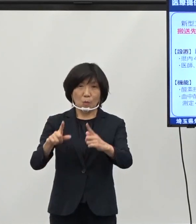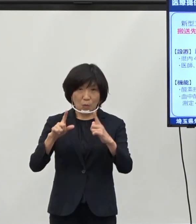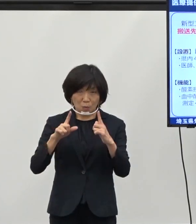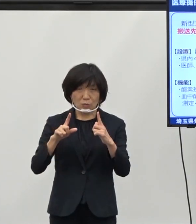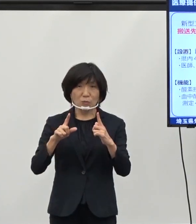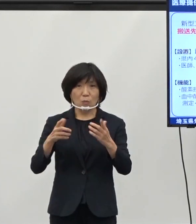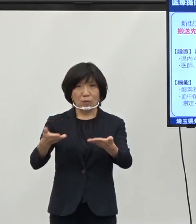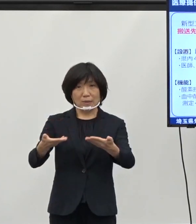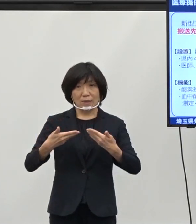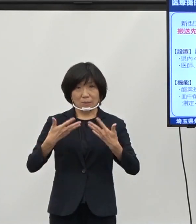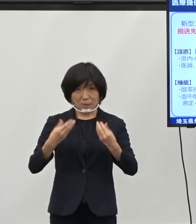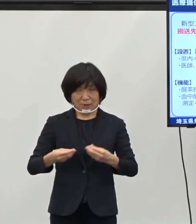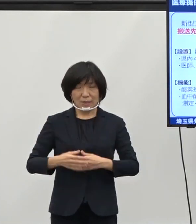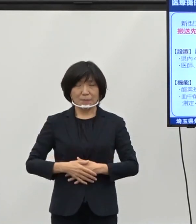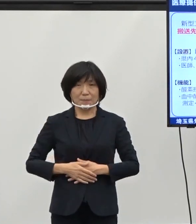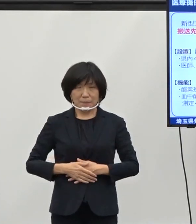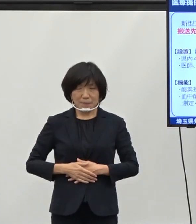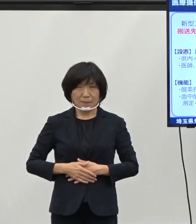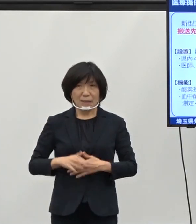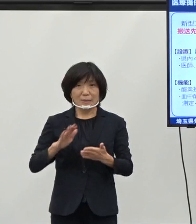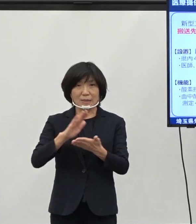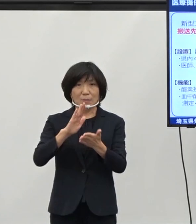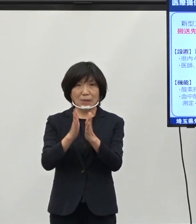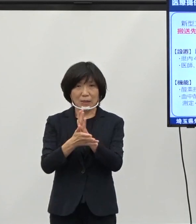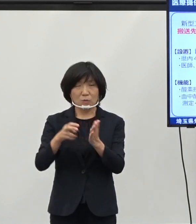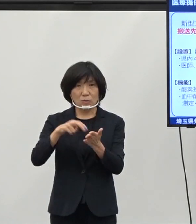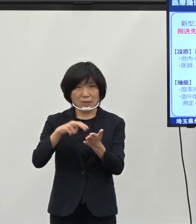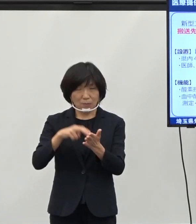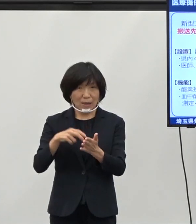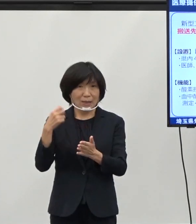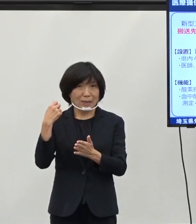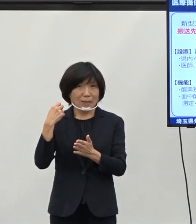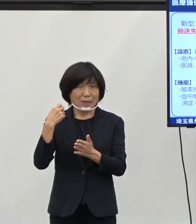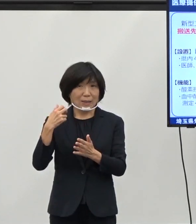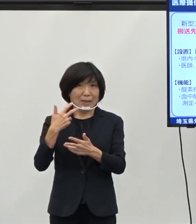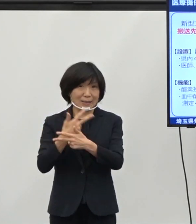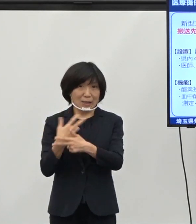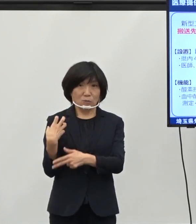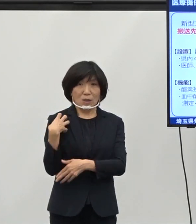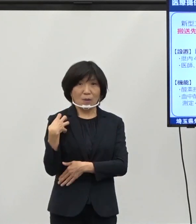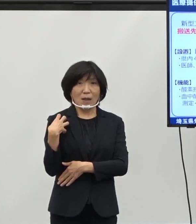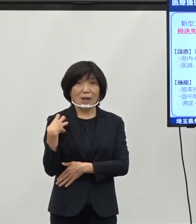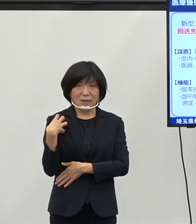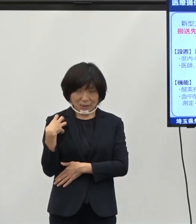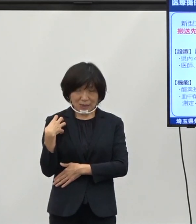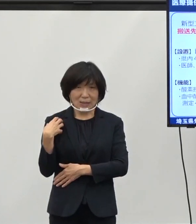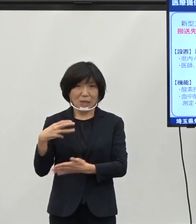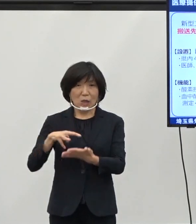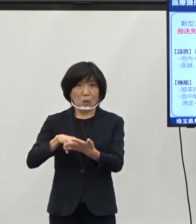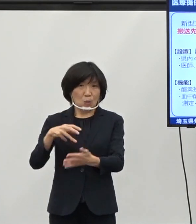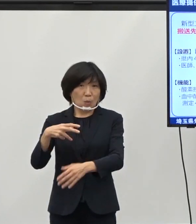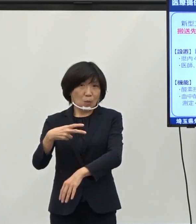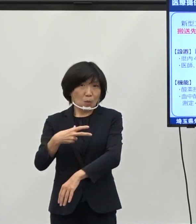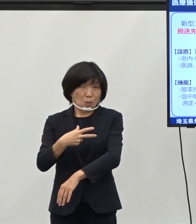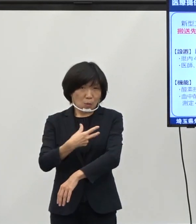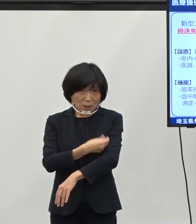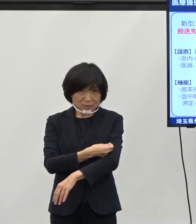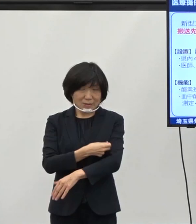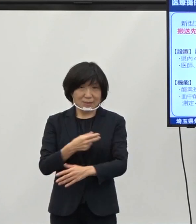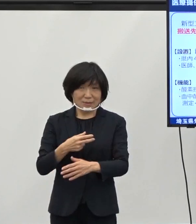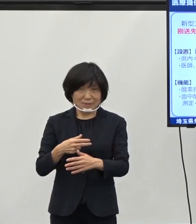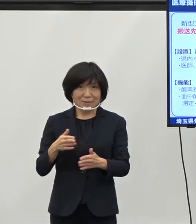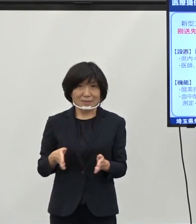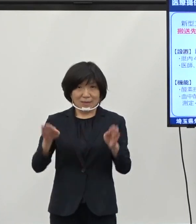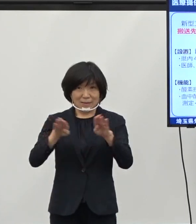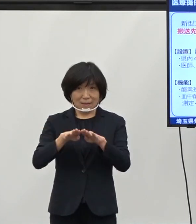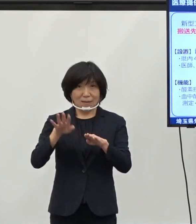連絡がございました。で県では南部にある失礼北浦和にある 南部ワクチン接種センターでモデルナ社